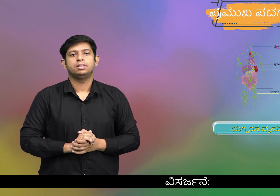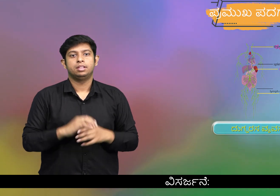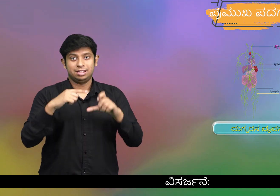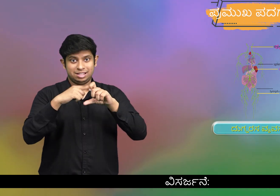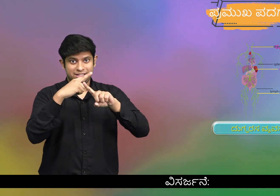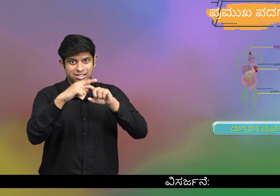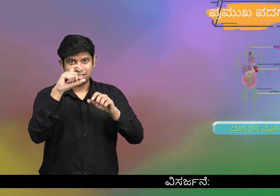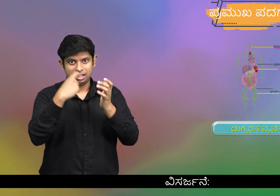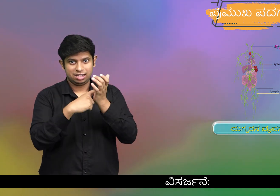ವಿಸರ್ಜನೆ: